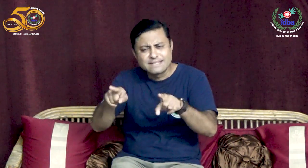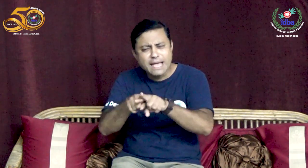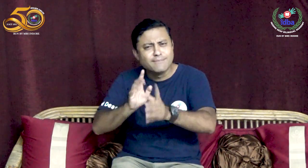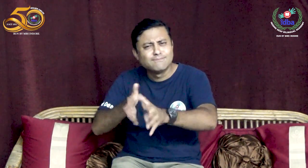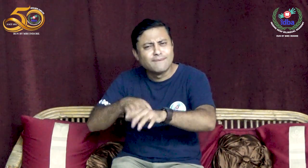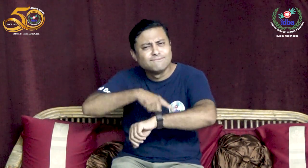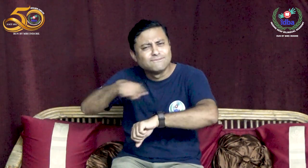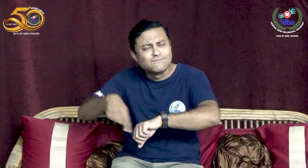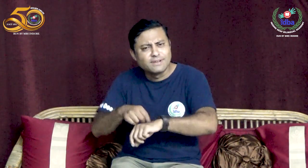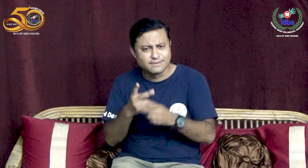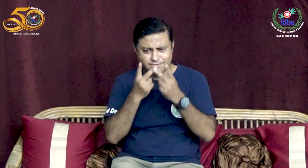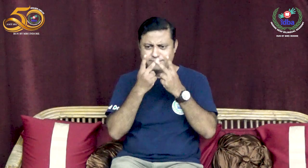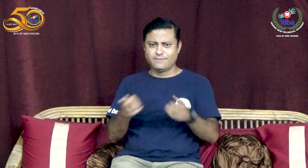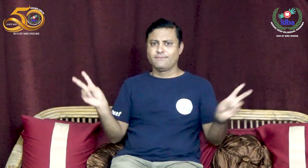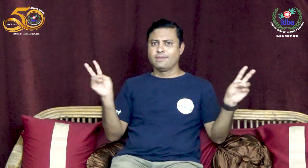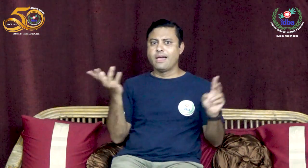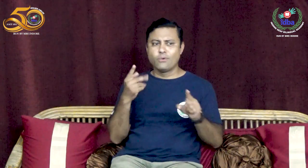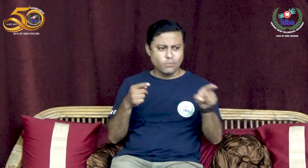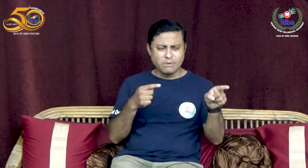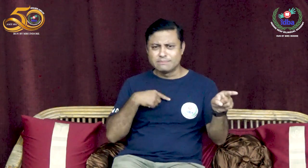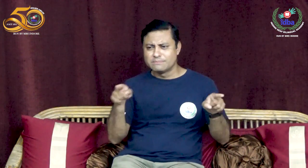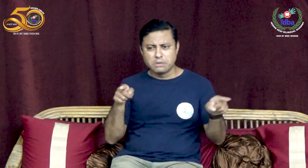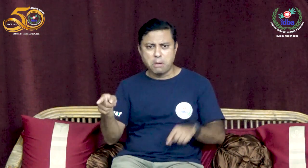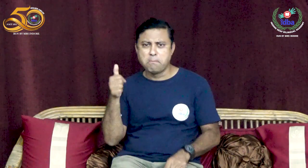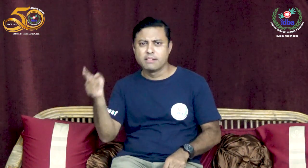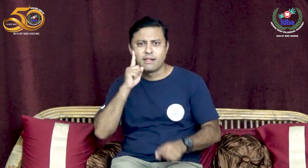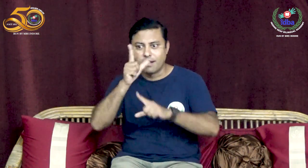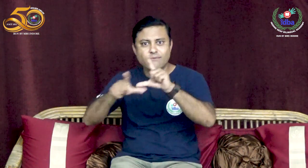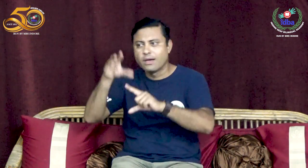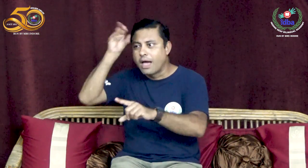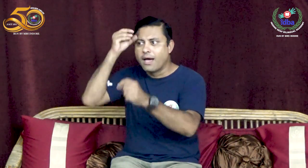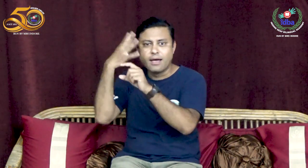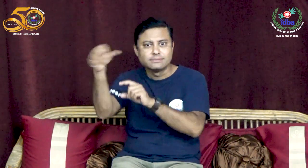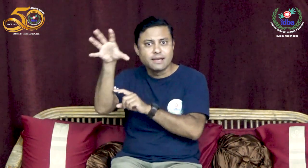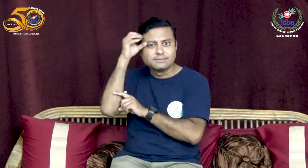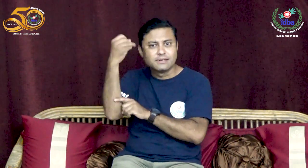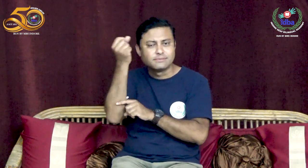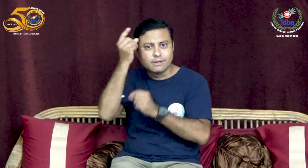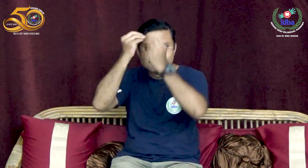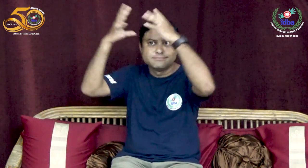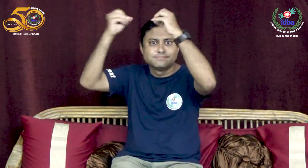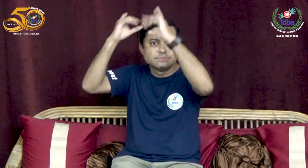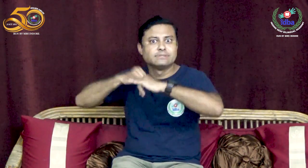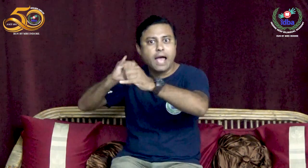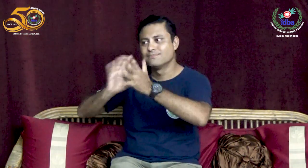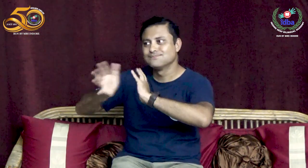की और फिर उनको भी अच्छा लगा, अलग ही डिफरेंट फील आया उनको जब उन्होंने लैंग्वेज सीखा, देखा, किया।